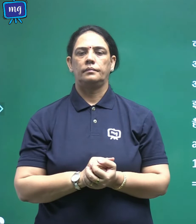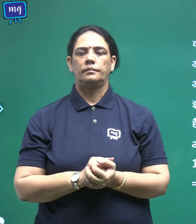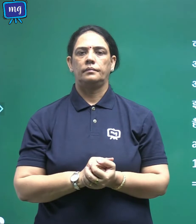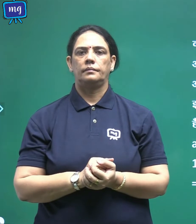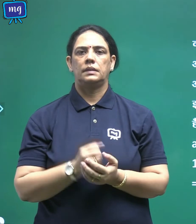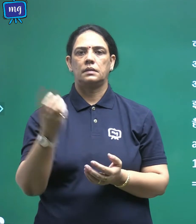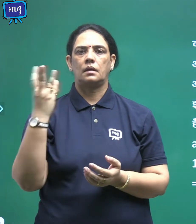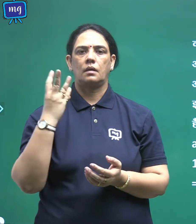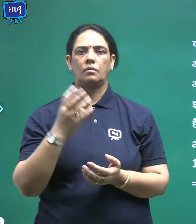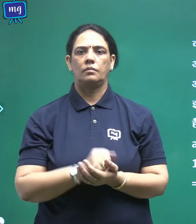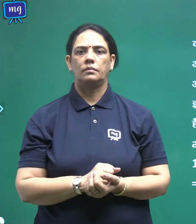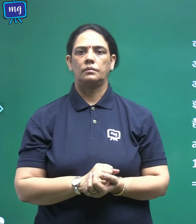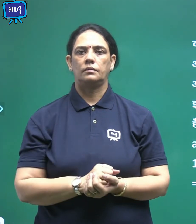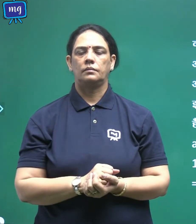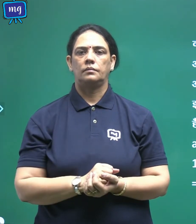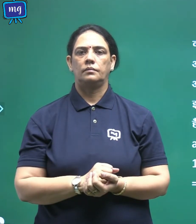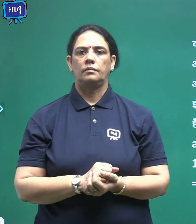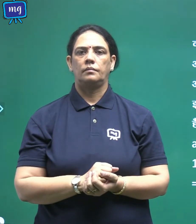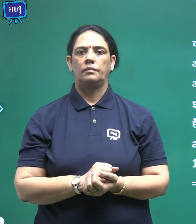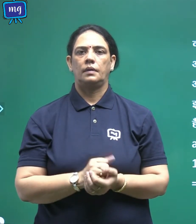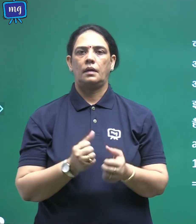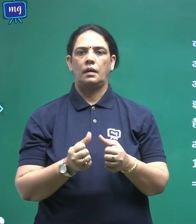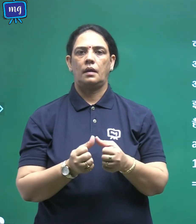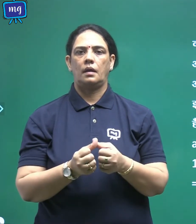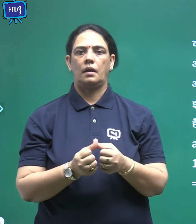अंकों ए बी और सी